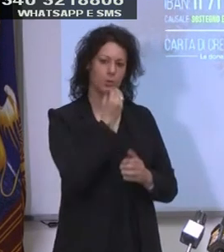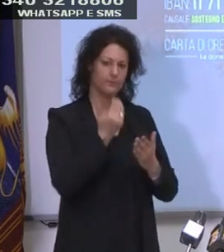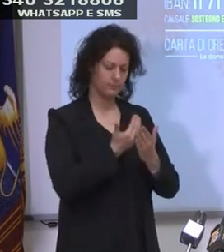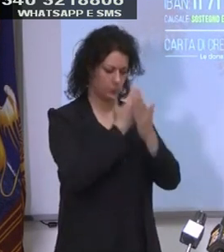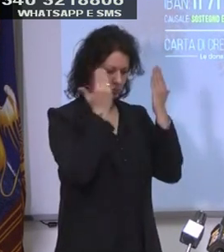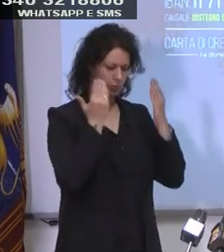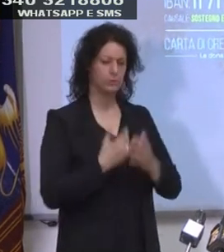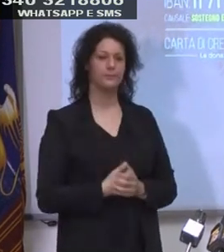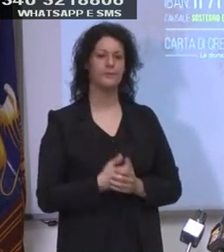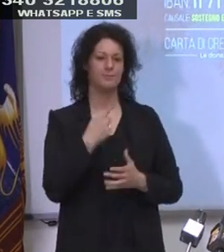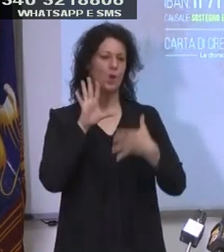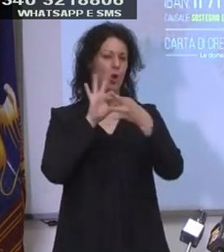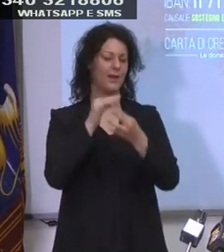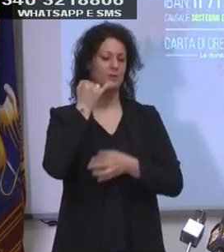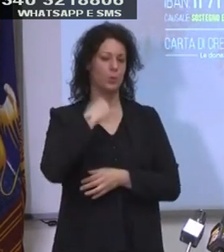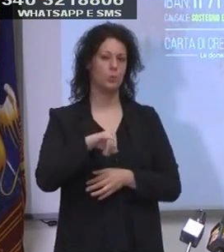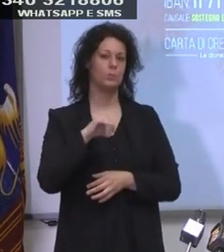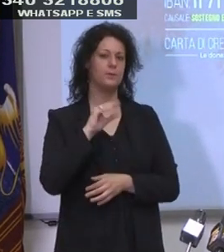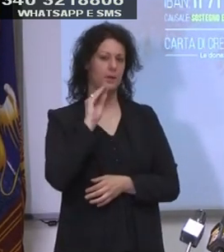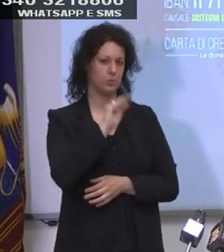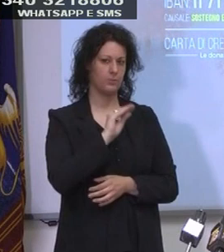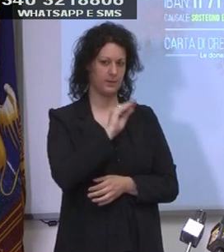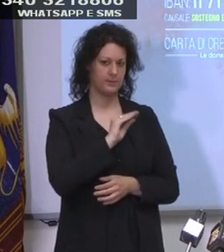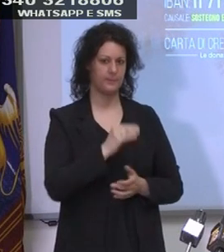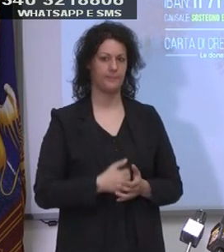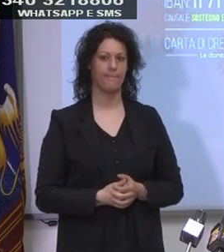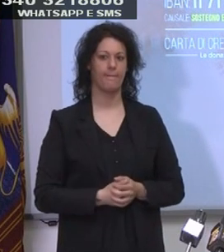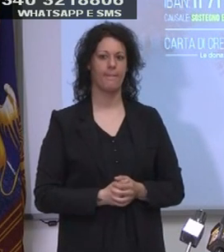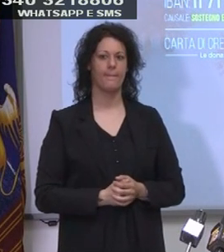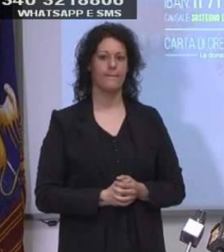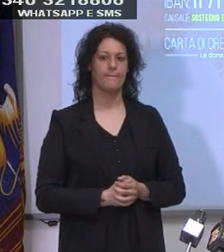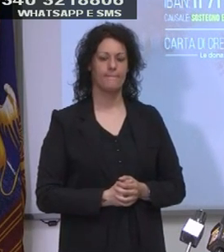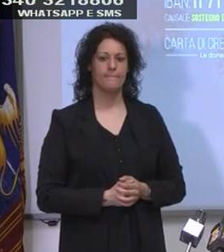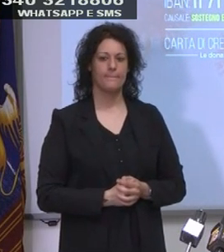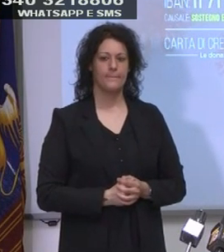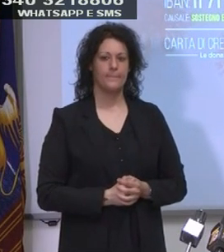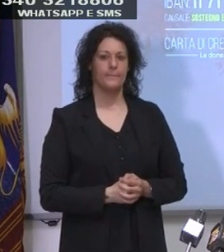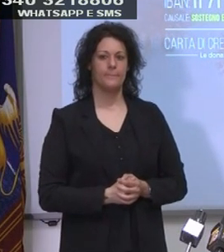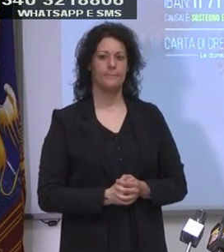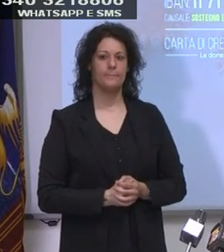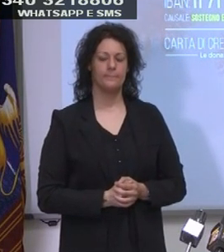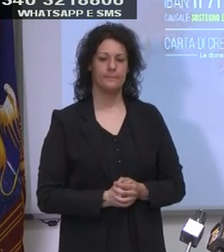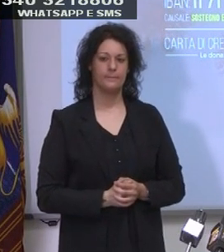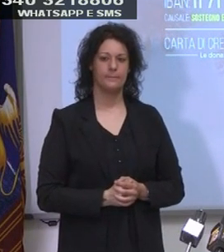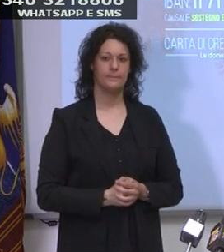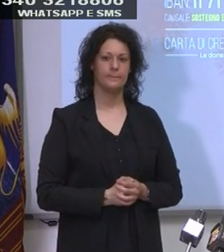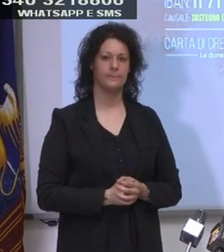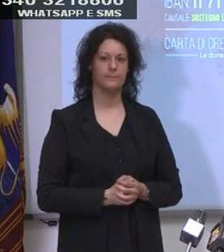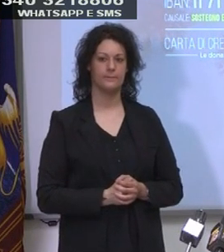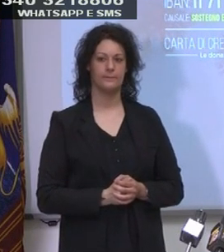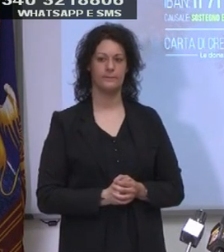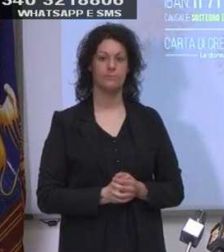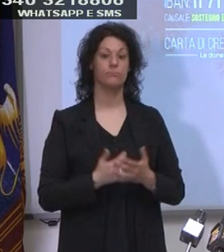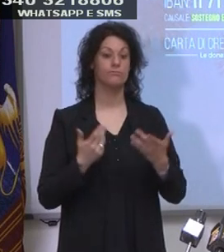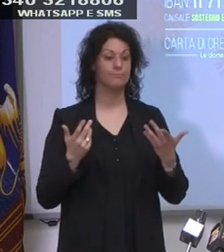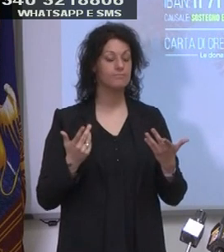L'ultima domanda che è stata posta dal collega, devo parlare di qua? Sì, accendo. Devo accendere il microfono. Ci scrivono a